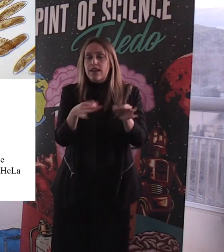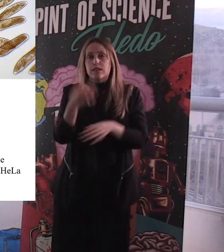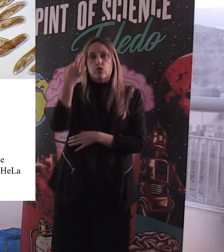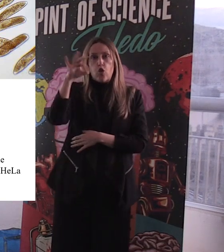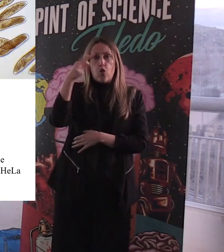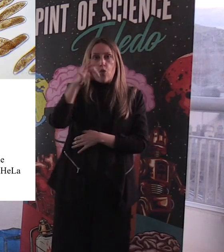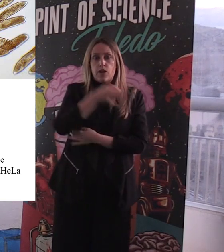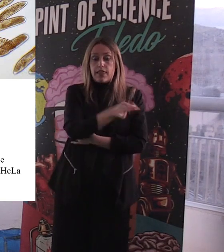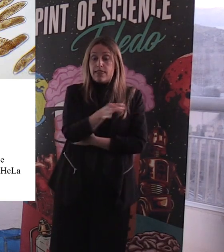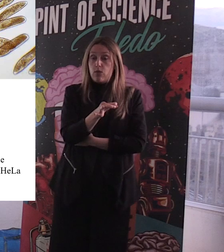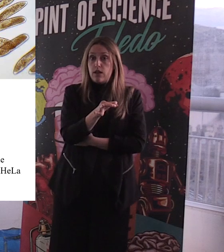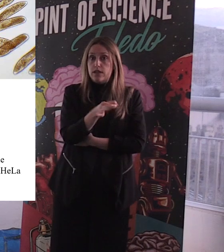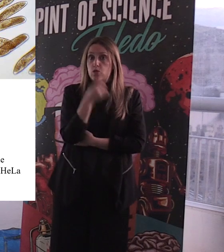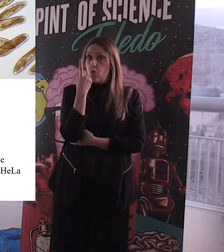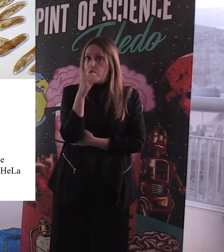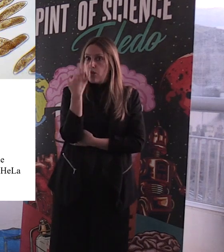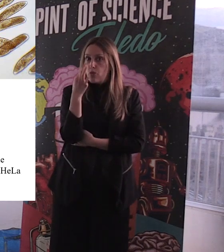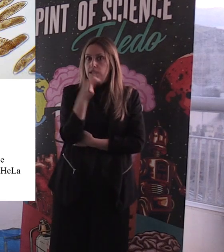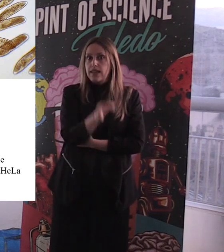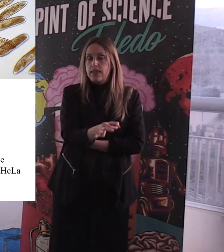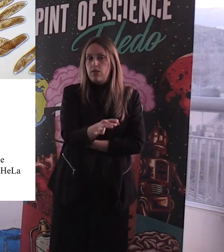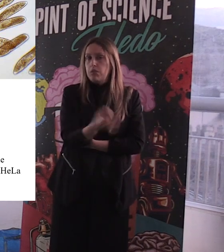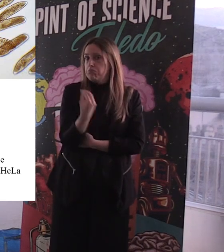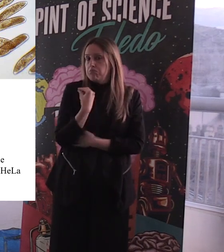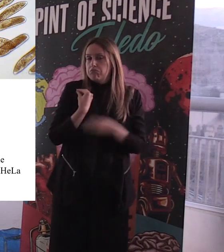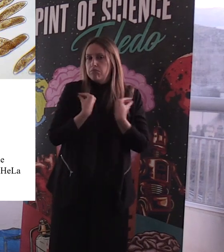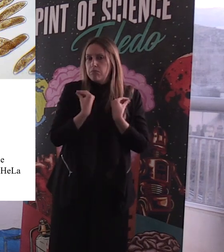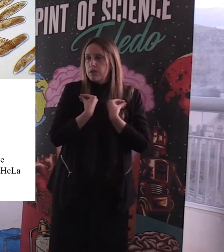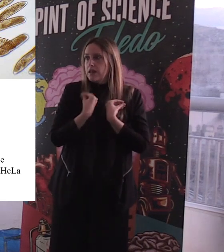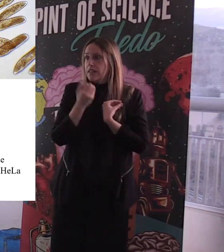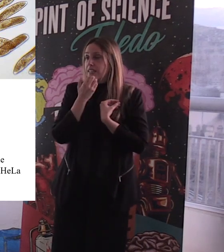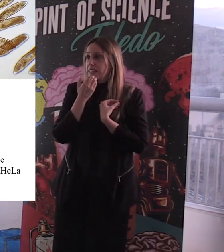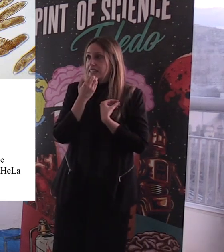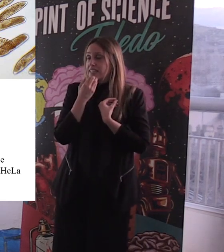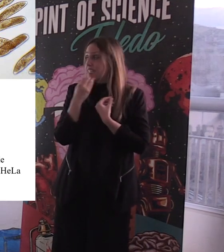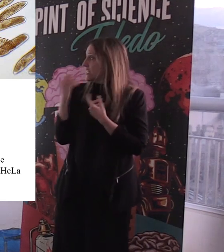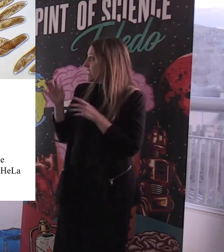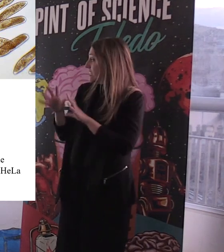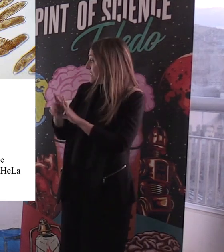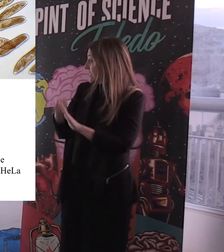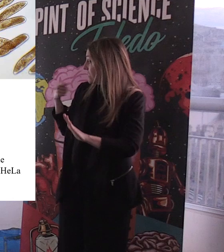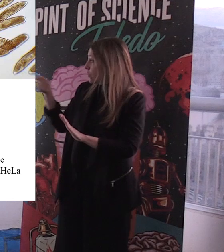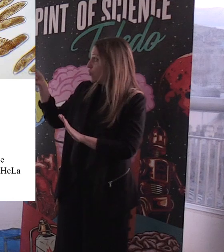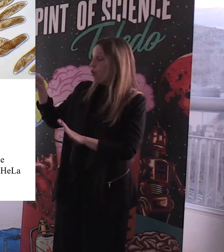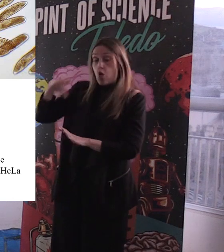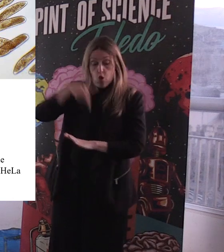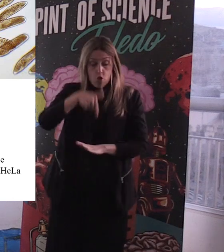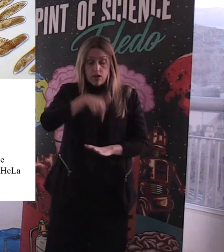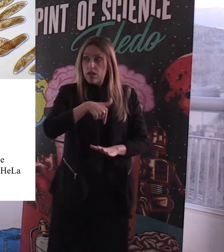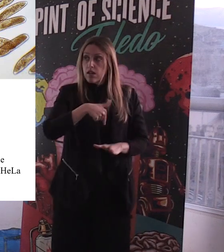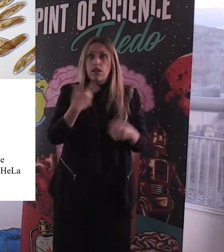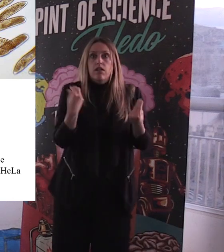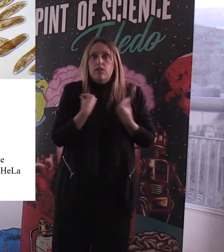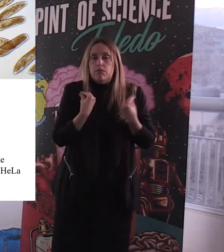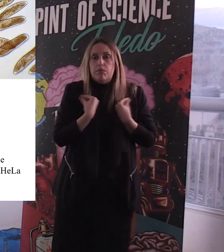unicelulares que viven. Si saco un paramecio del agua hoy, ya